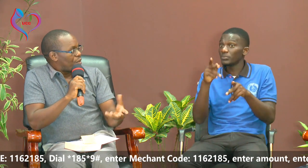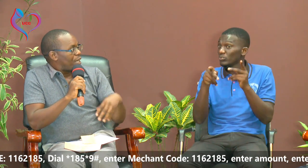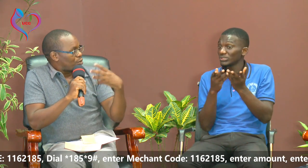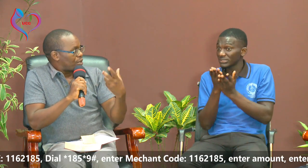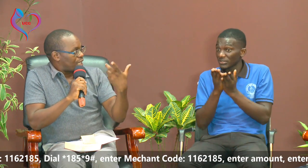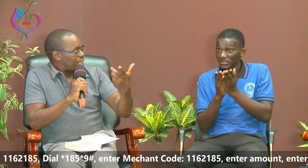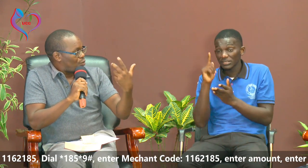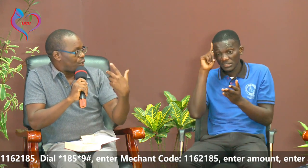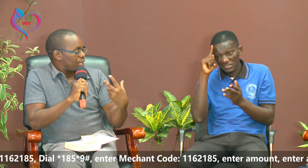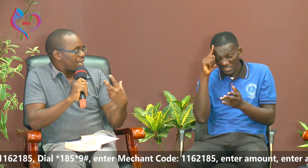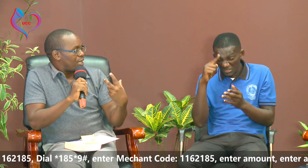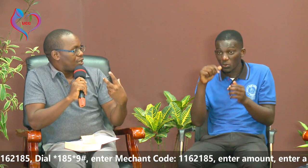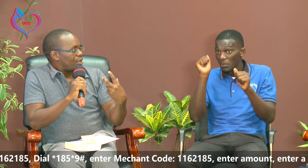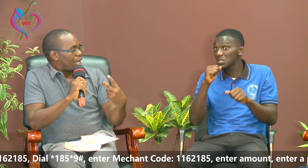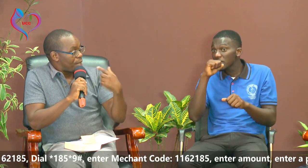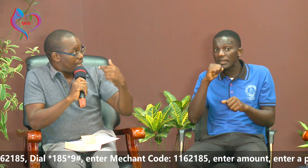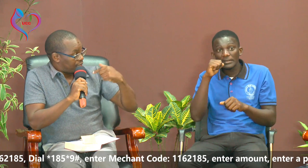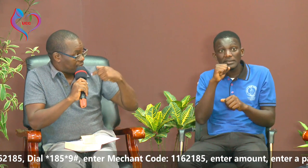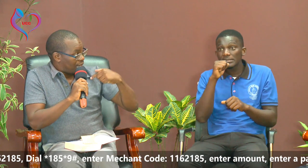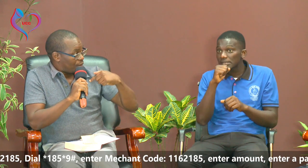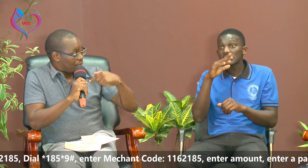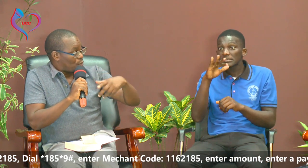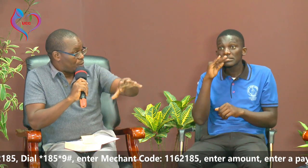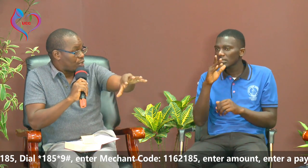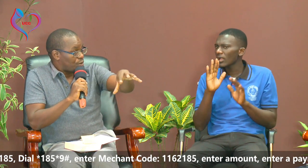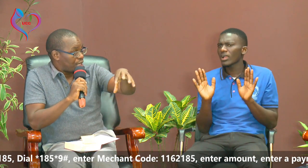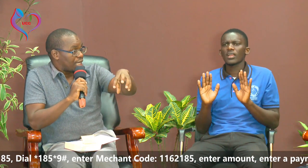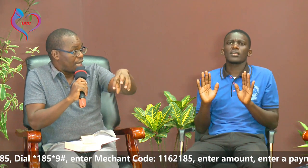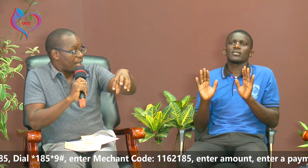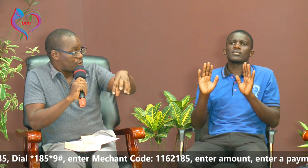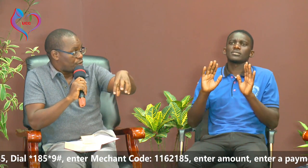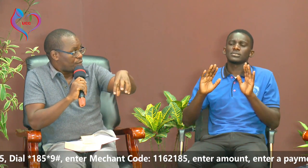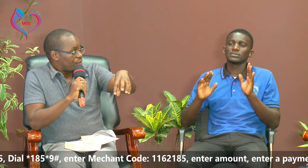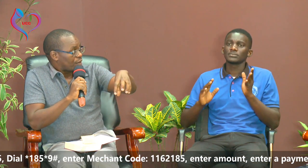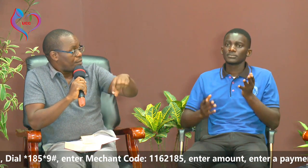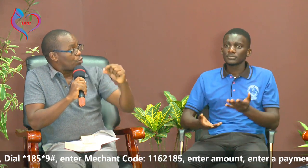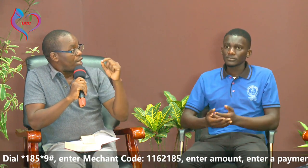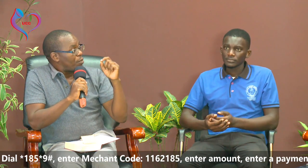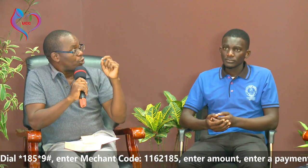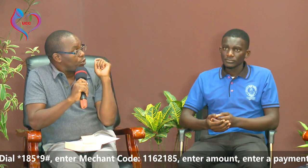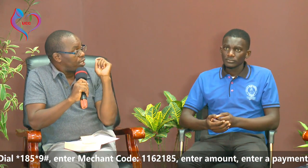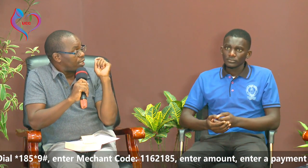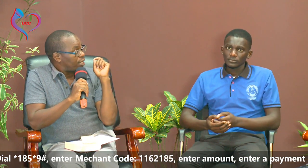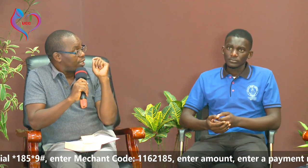Baba tegeza kuweleza ngabya kazindalo. Ebyo kubera nti leading abantu. Bitwala mu maturity tate